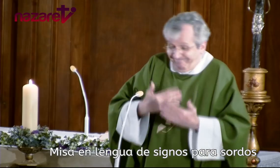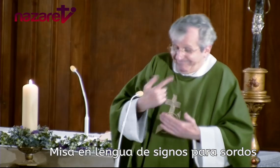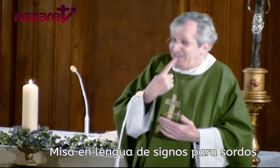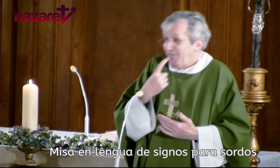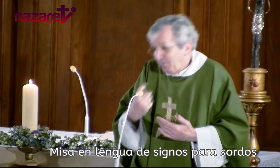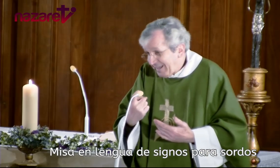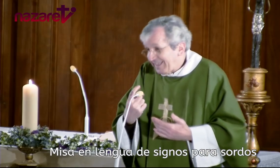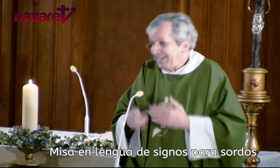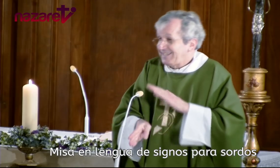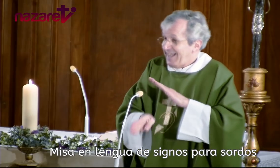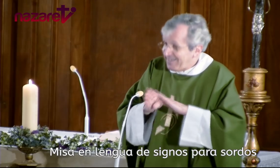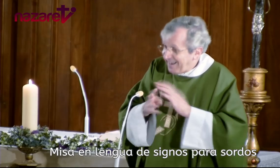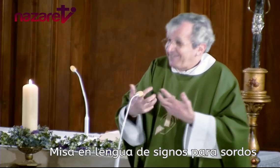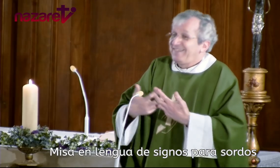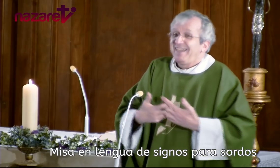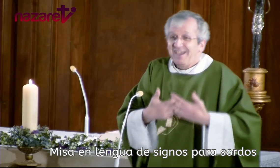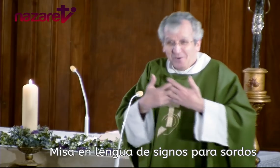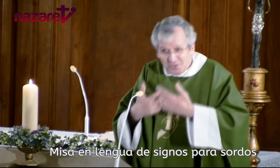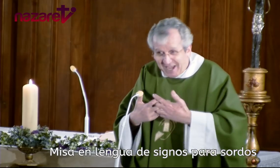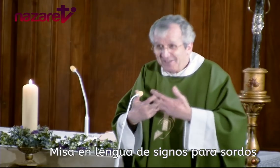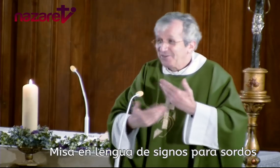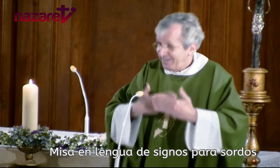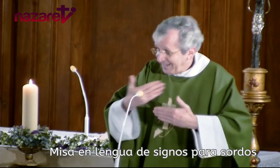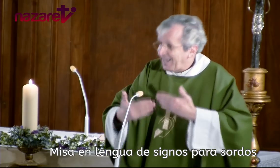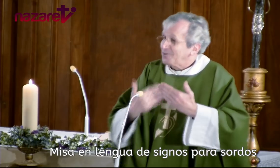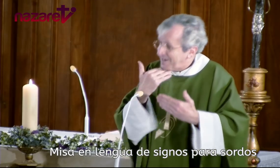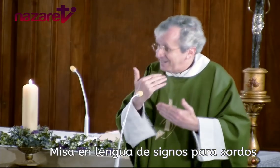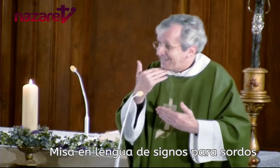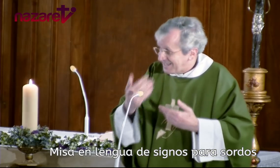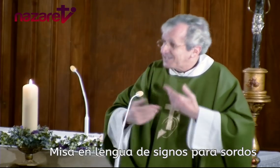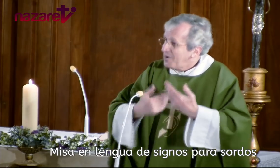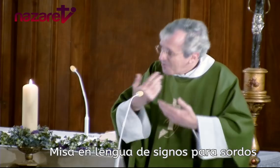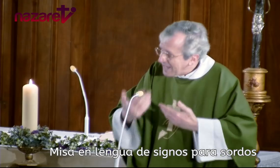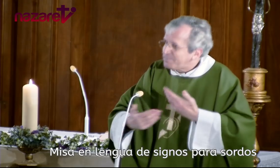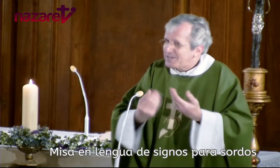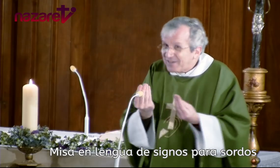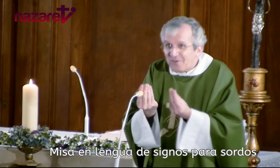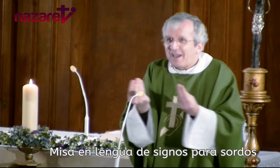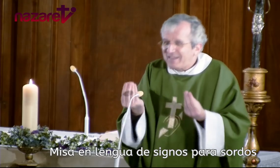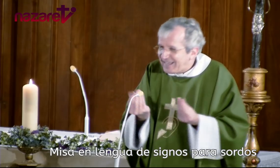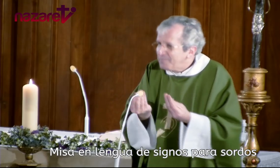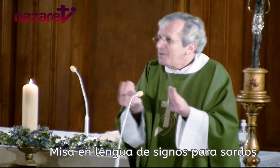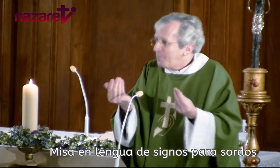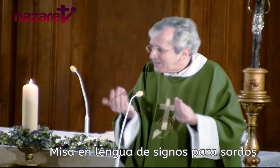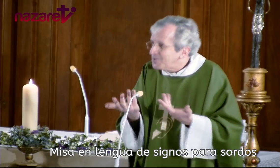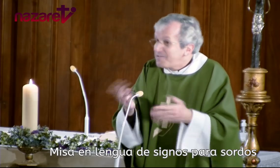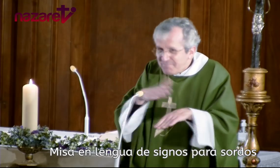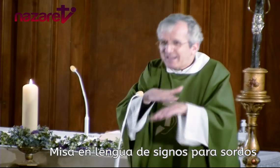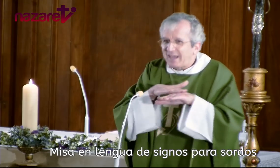mira, dificultades, adelante, luchando, ya lo sabéis que esta es una expresión que lógicamente pues nos invita a